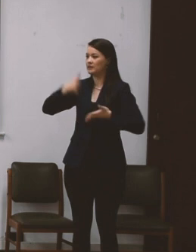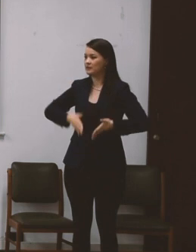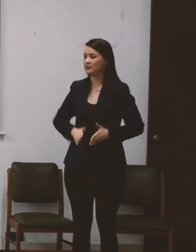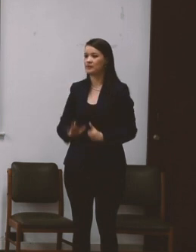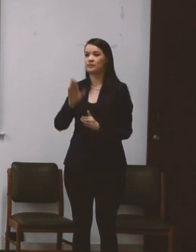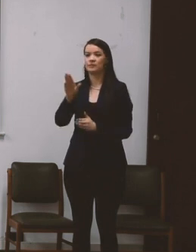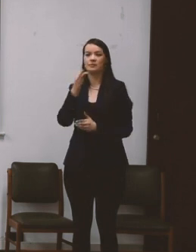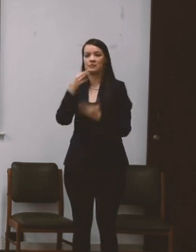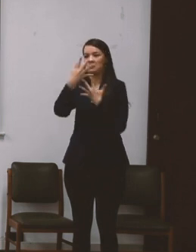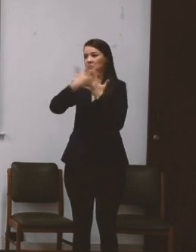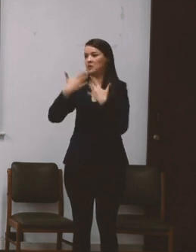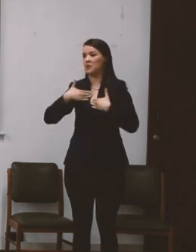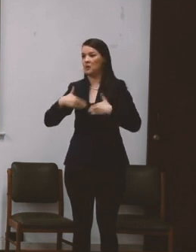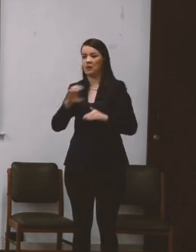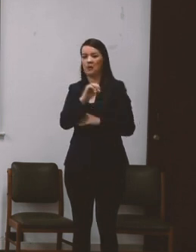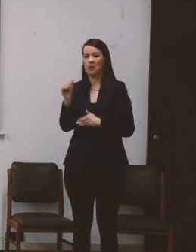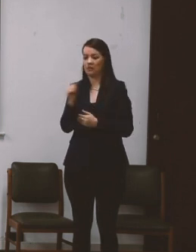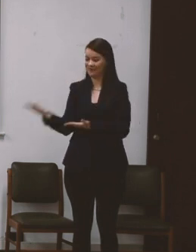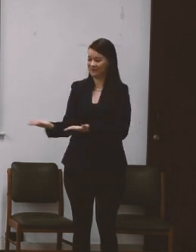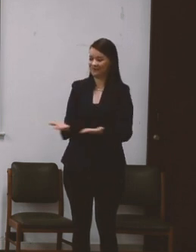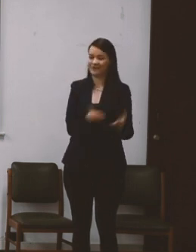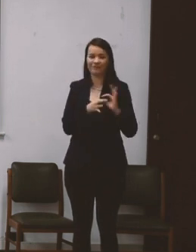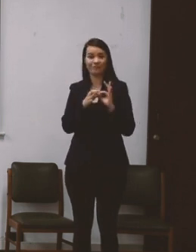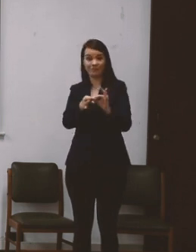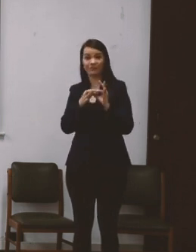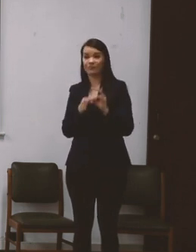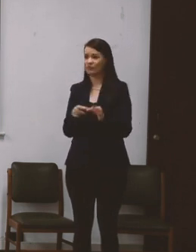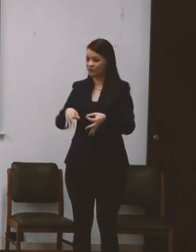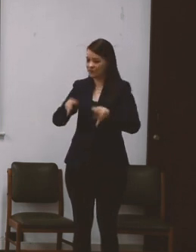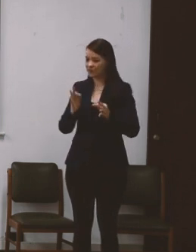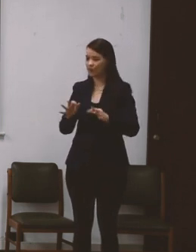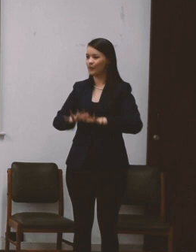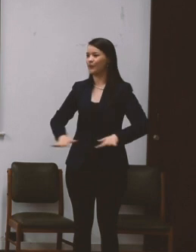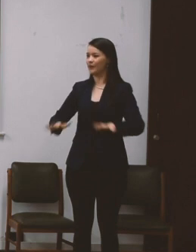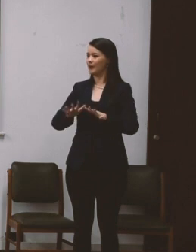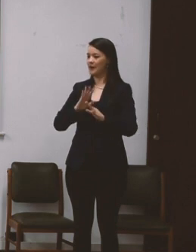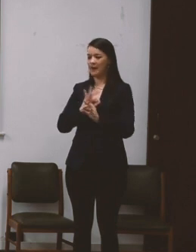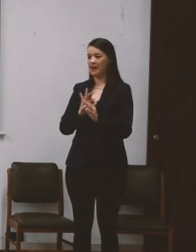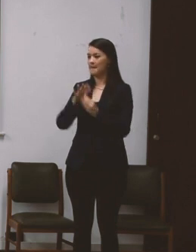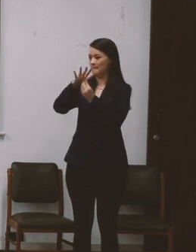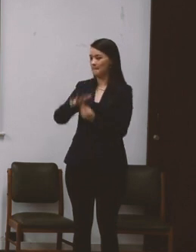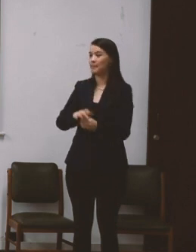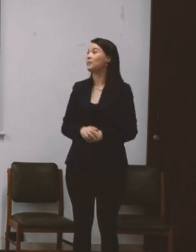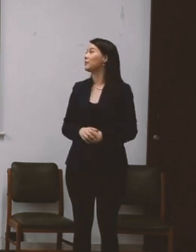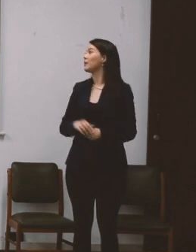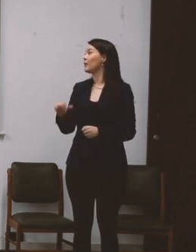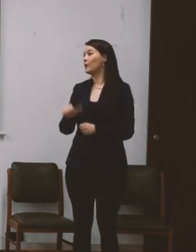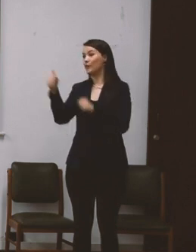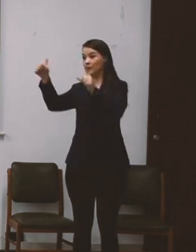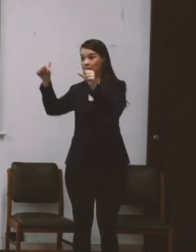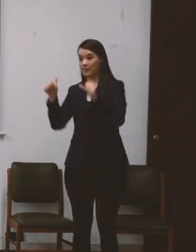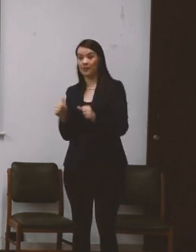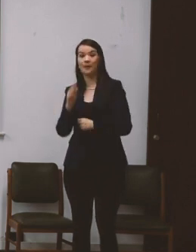orientaciones sexuales y géneros. Estamos contigo, te encuentras seguro aquí. En el segundo dice: los